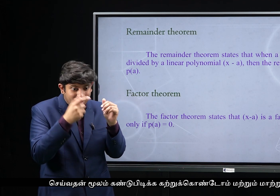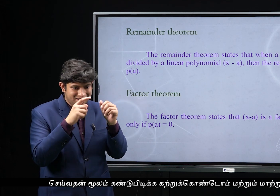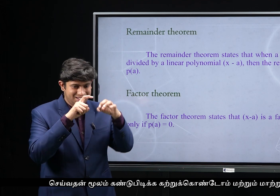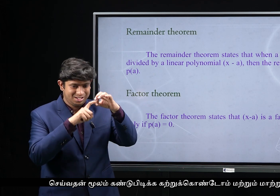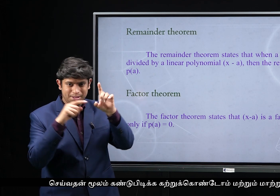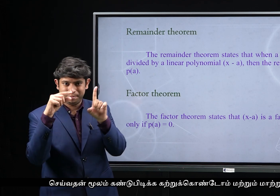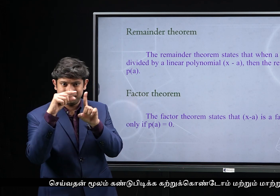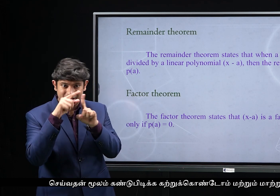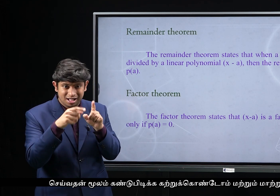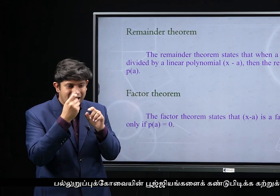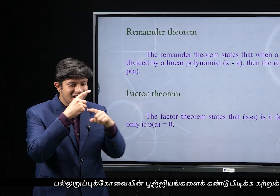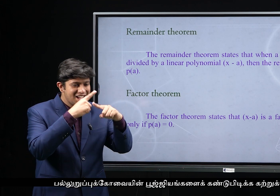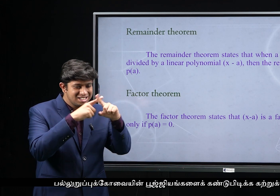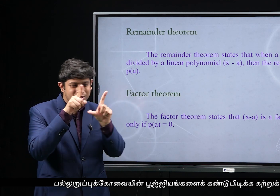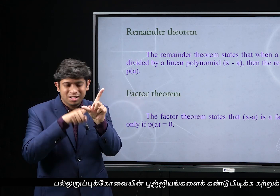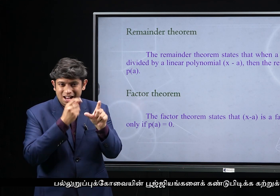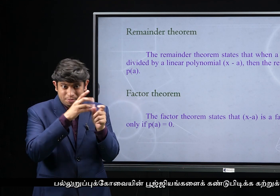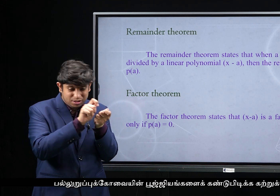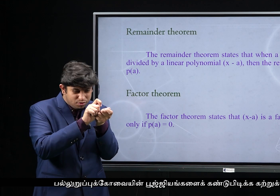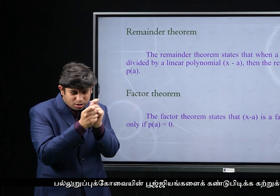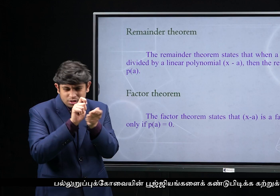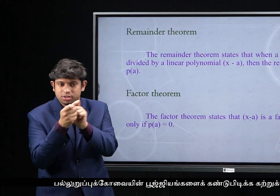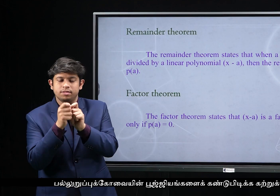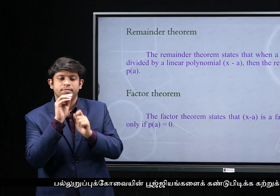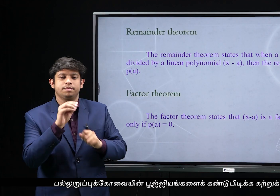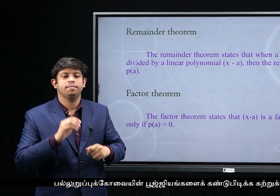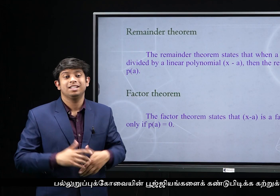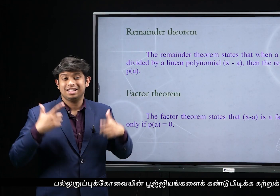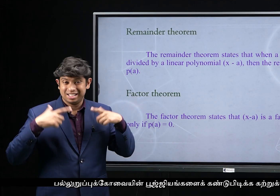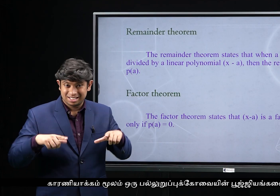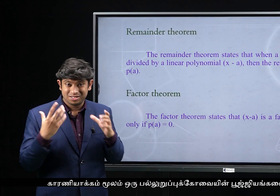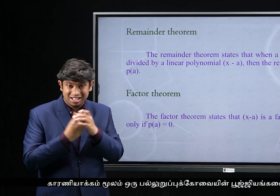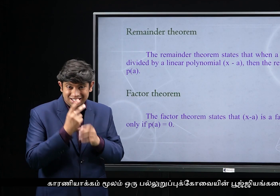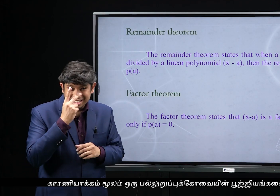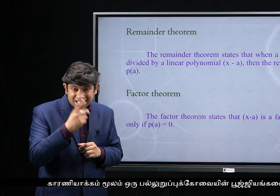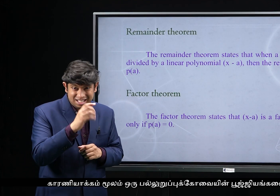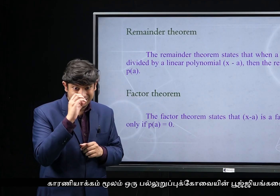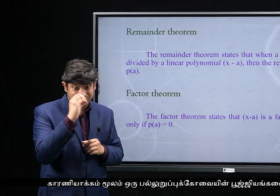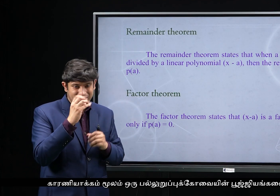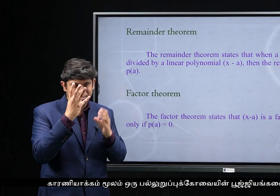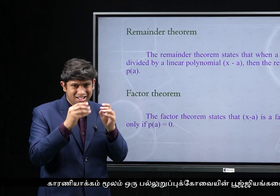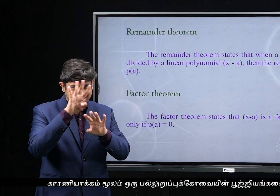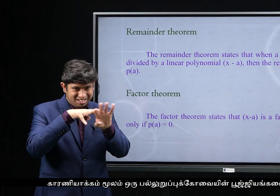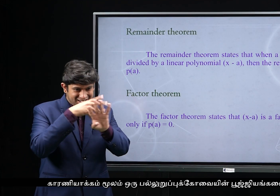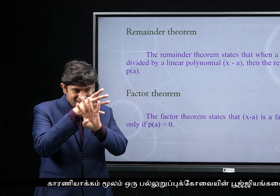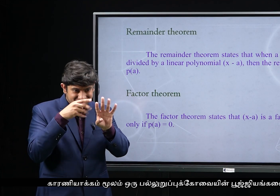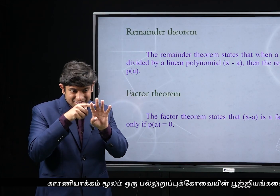மாற்று மூலம் இருபடி பல்லுறுப்புக்கோவையின் பூஜ்ஜியங்களை கண்டுபிடிக்க கற்றுக்கொண்டோம். காரணியாக்கம் மூலம் ஒரு பல்லுறுப்புக்கோவையின்